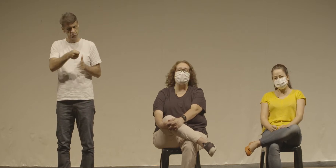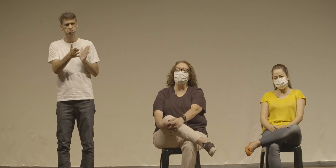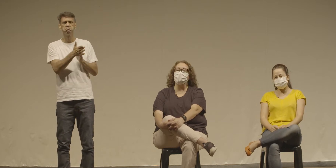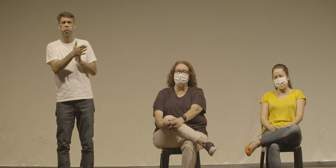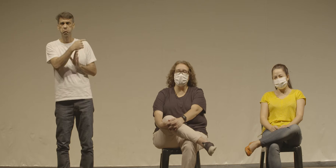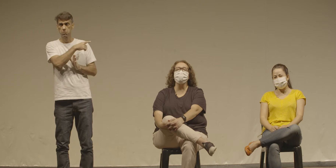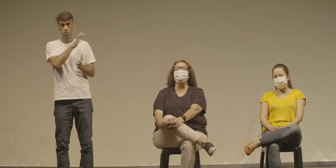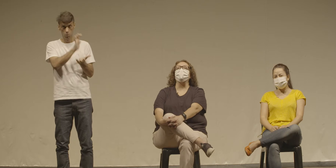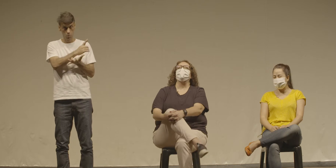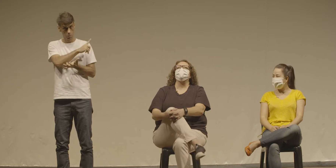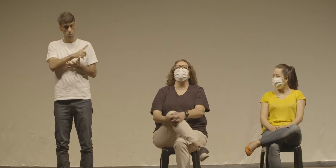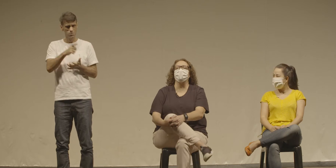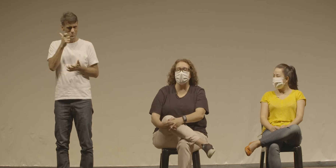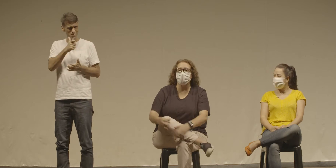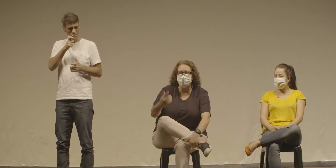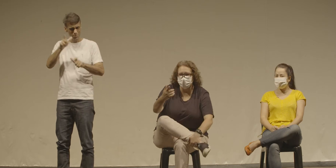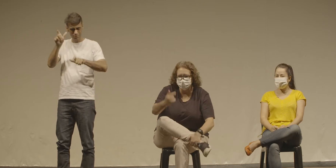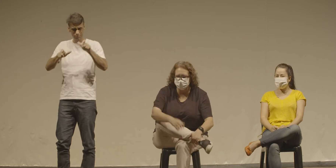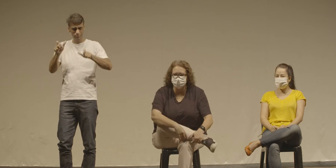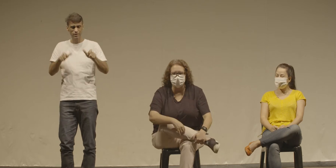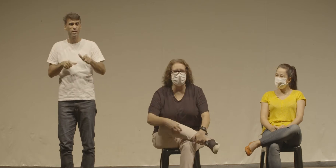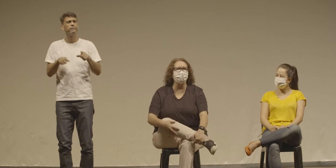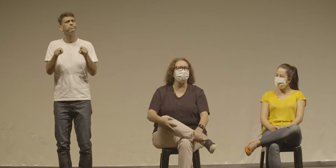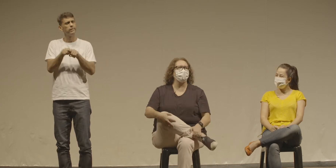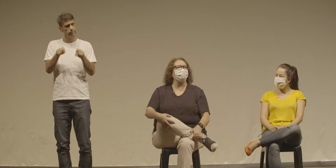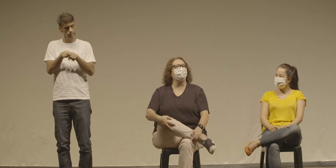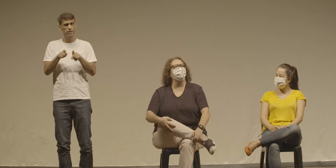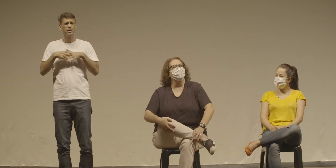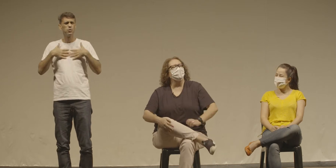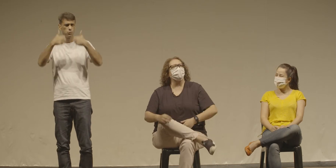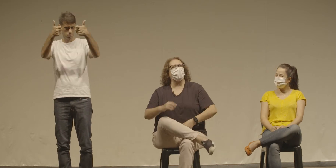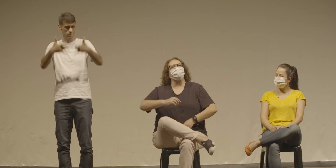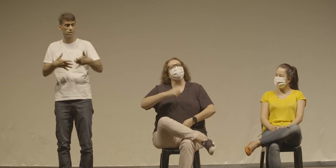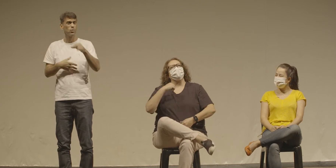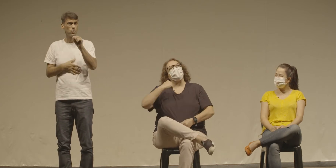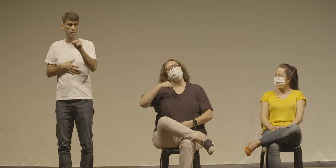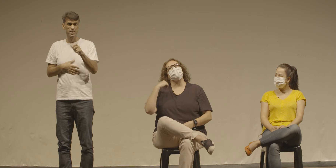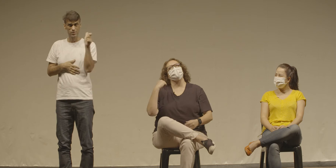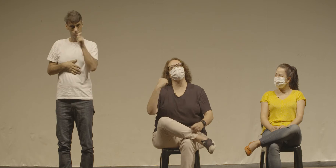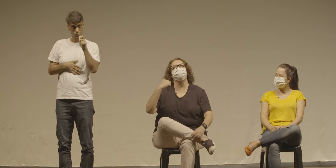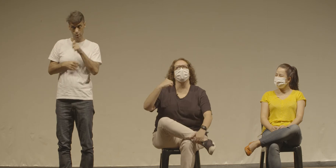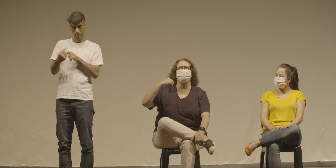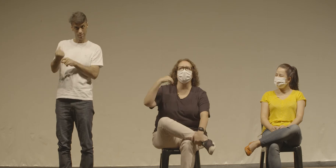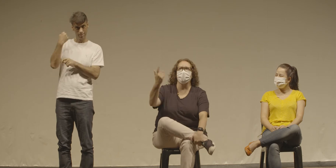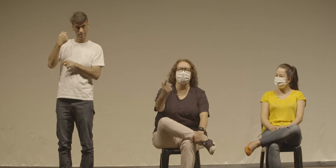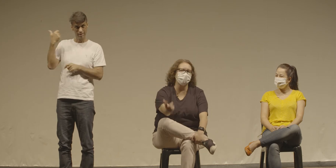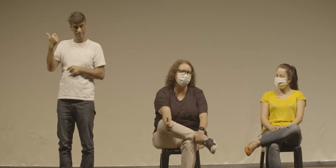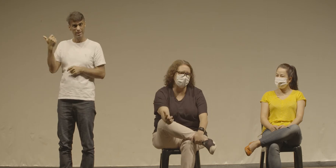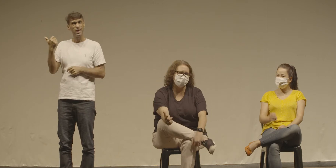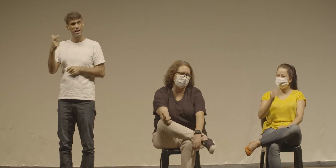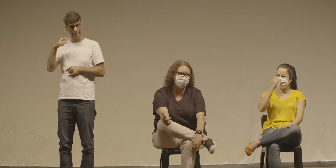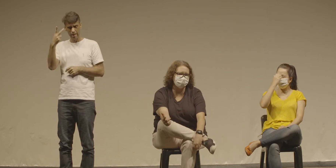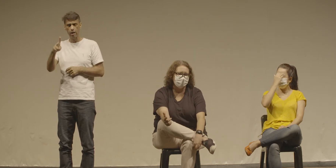palma. São heroínas. E sabe o que é curioso nisso também, que a senhora está comentando? Porque essas mulheres, elas foram tão à